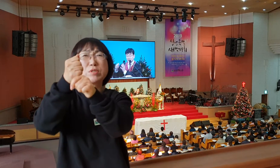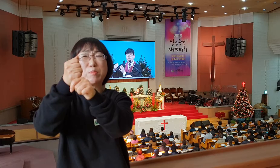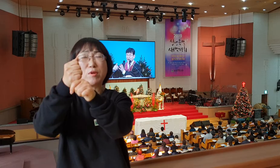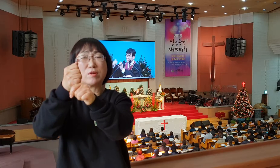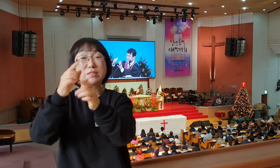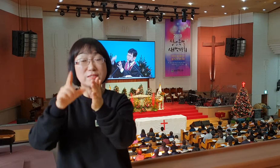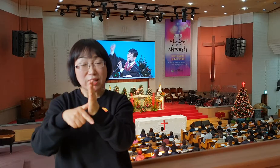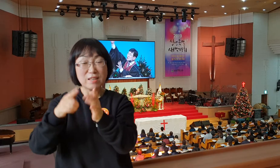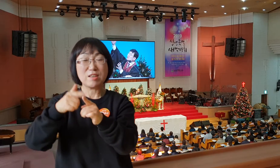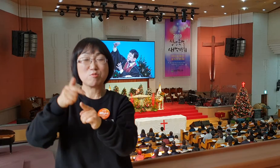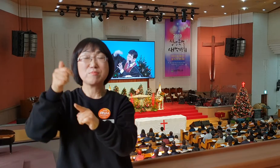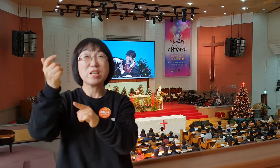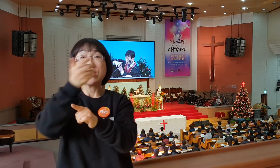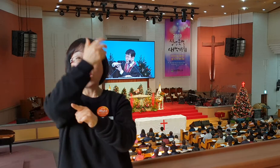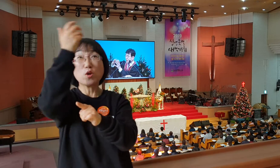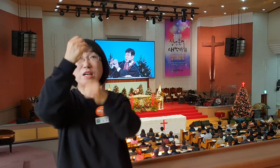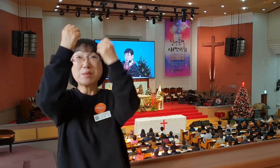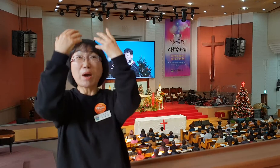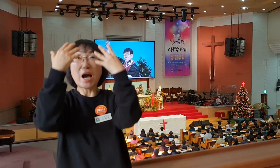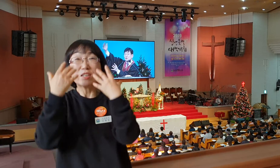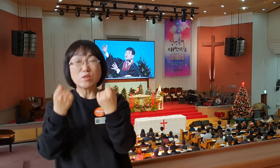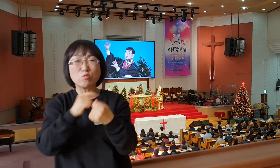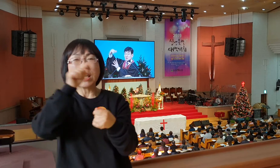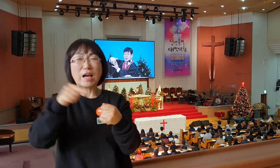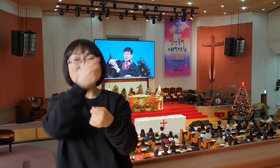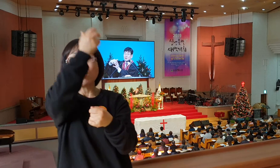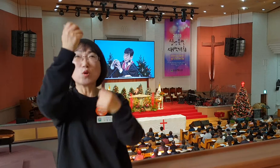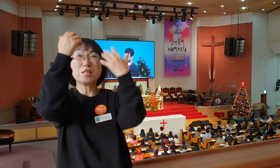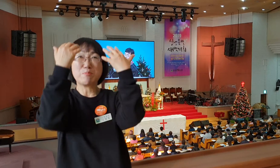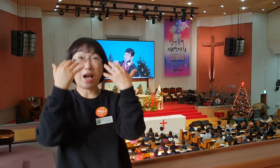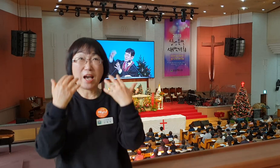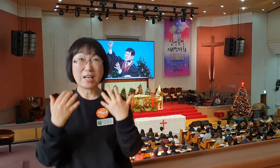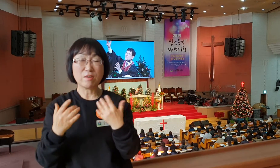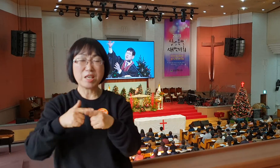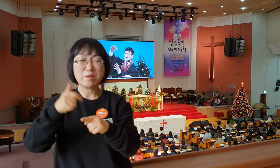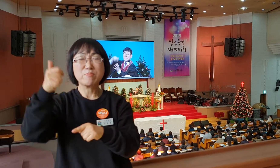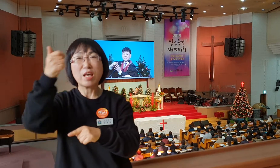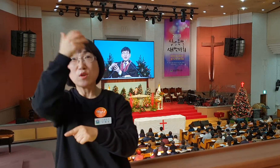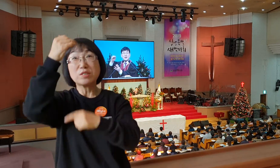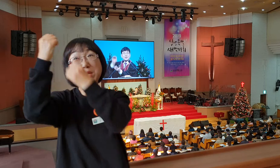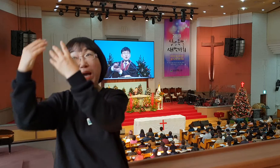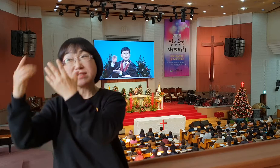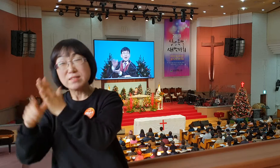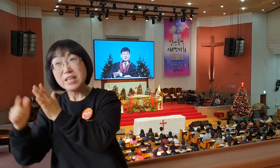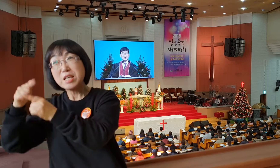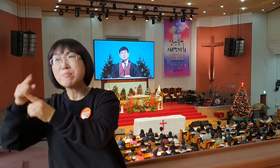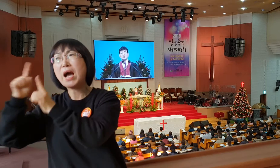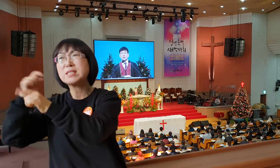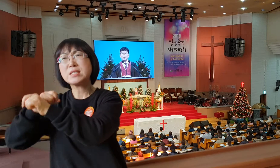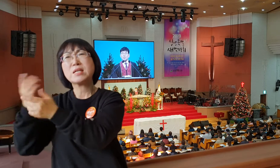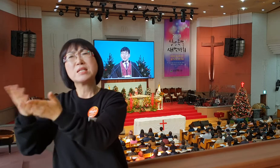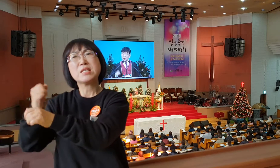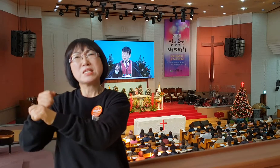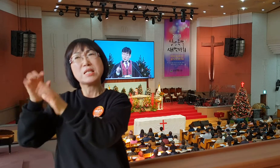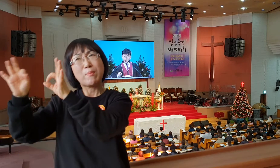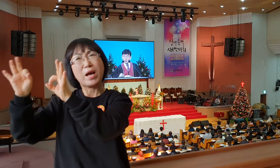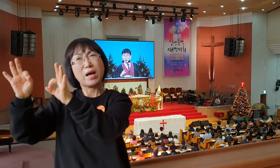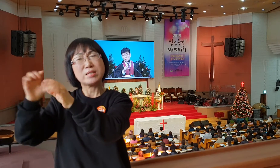그때 예수님이 성령이 임하신 것처럼 우리가 성령이 임해요 여러분들 예수님에게 성령이 임했을 때 예수님이 하신 일을 보세요